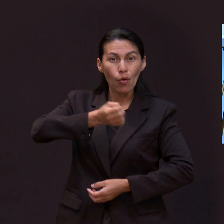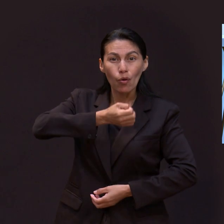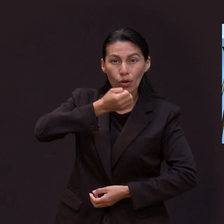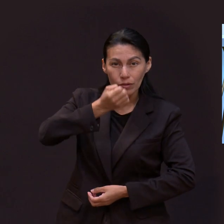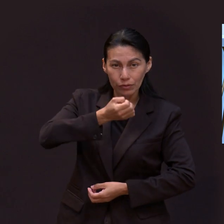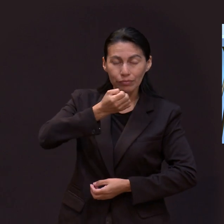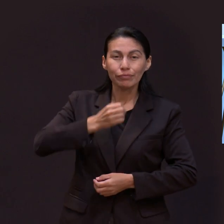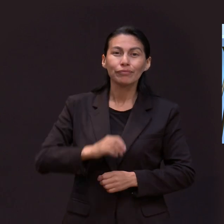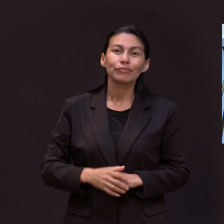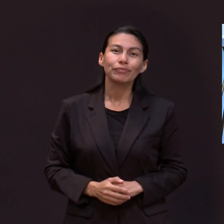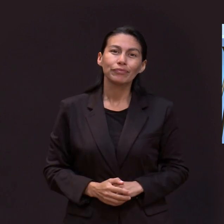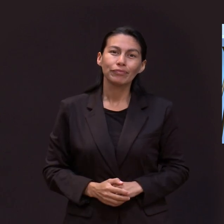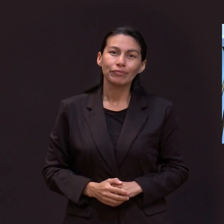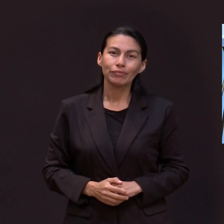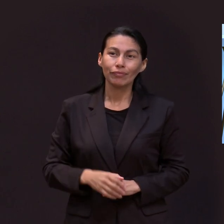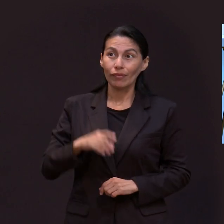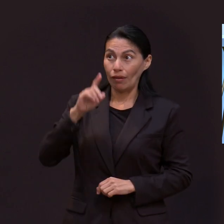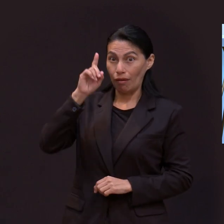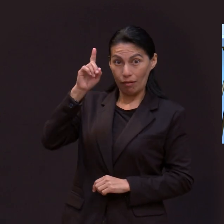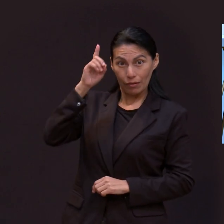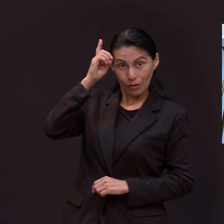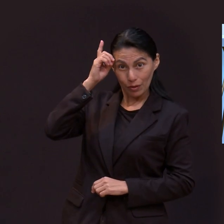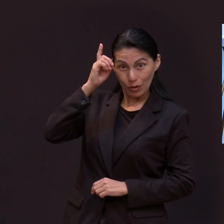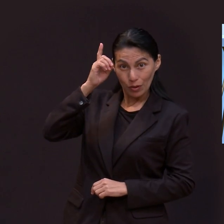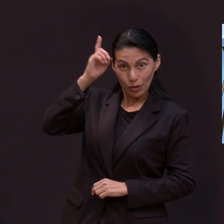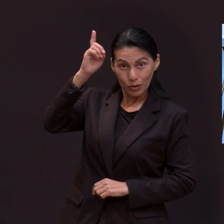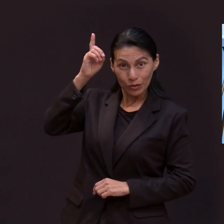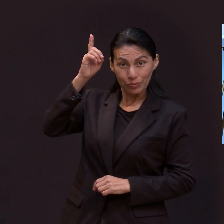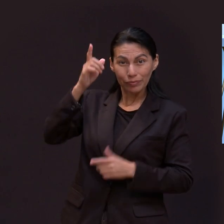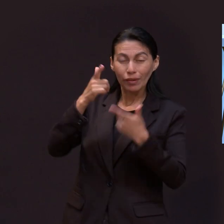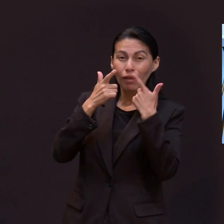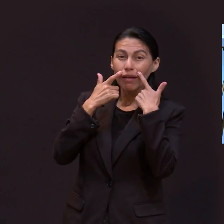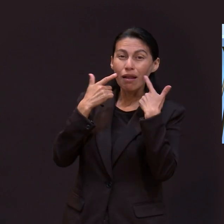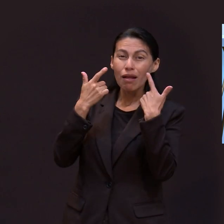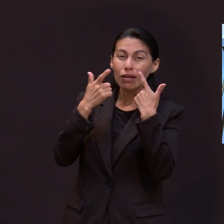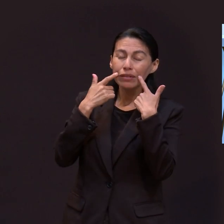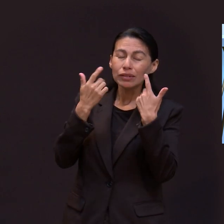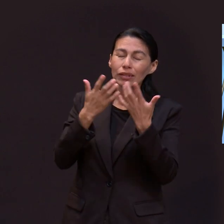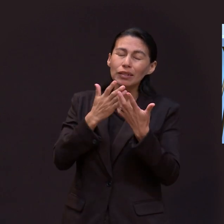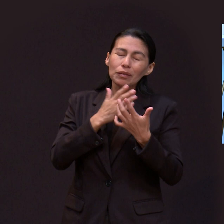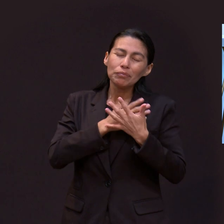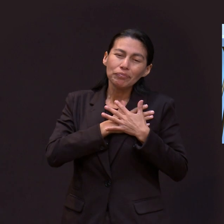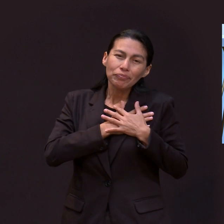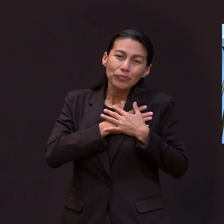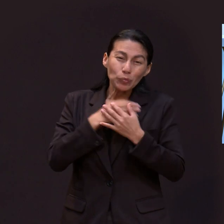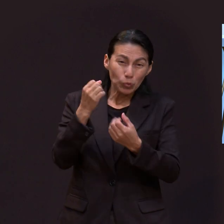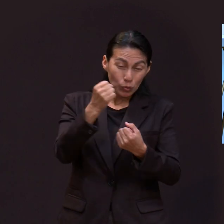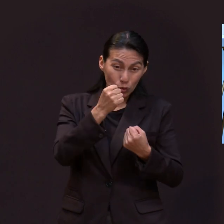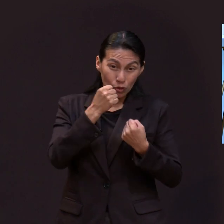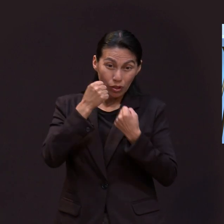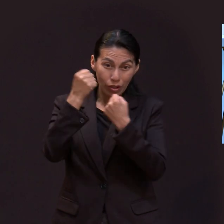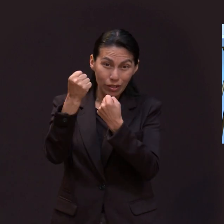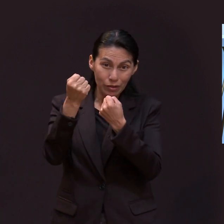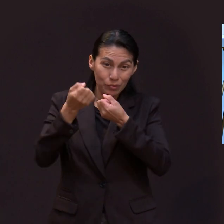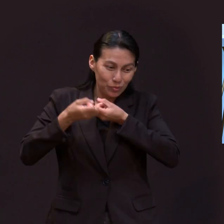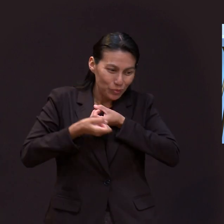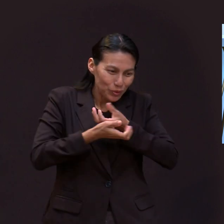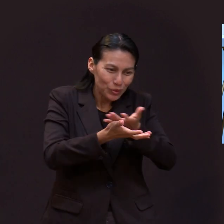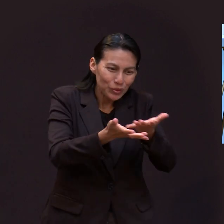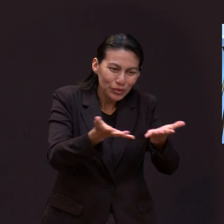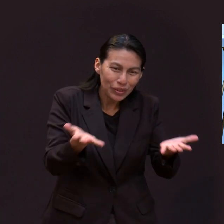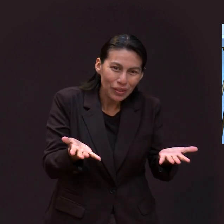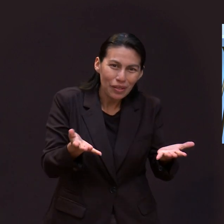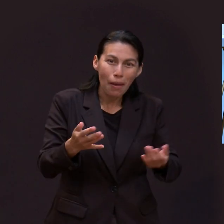entonces dios manifestará su gracia su poder y también